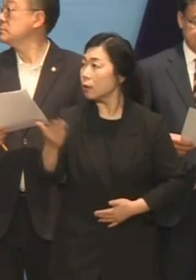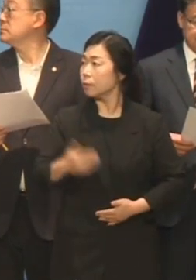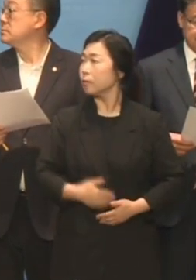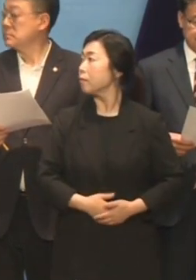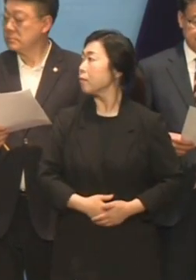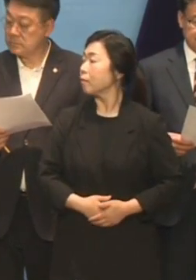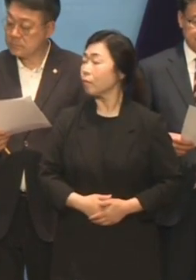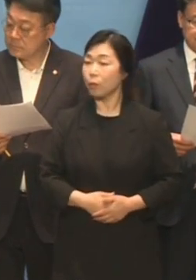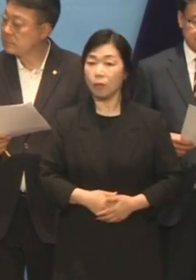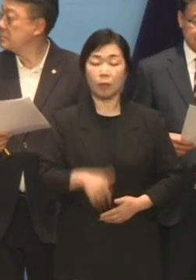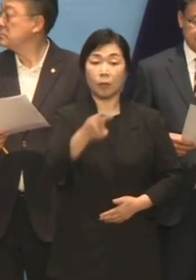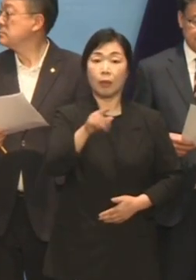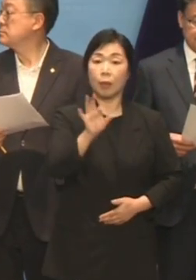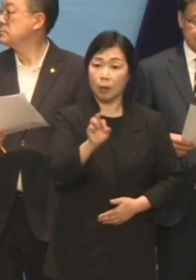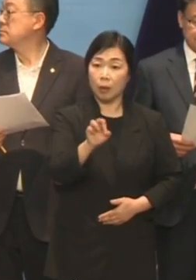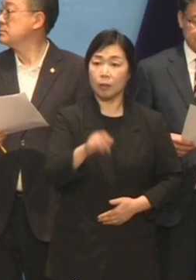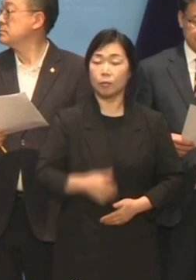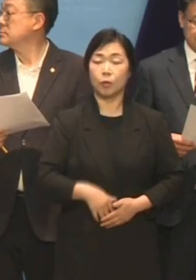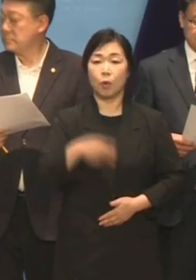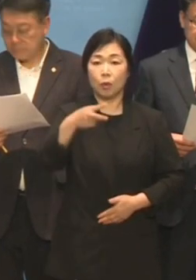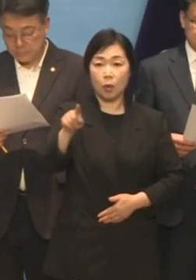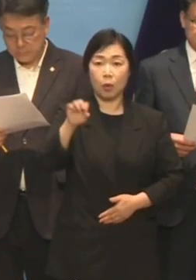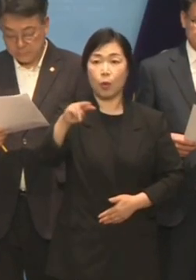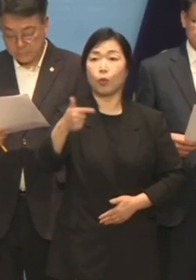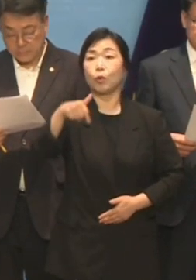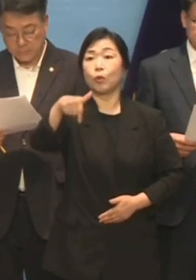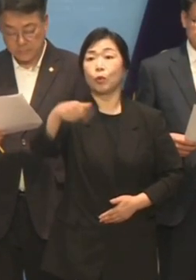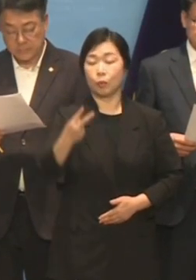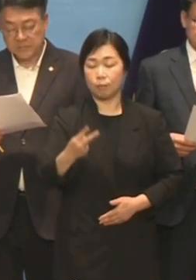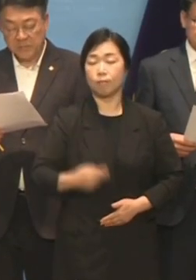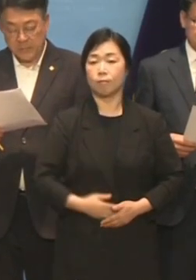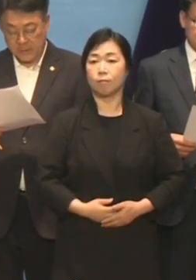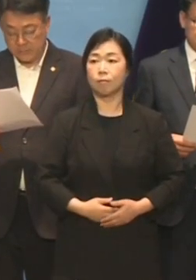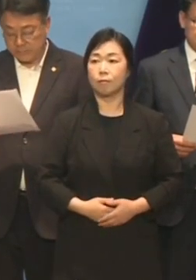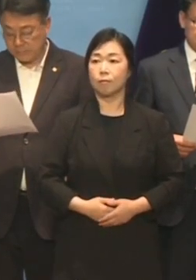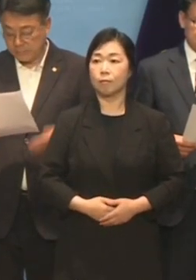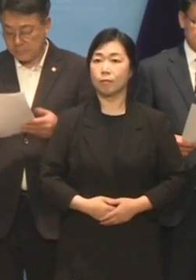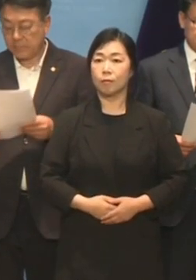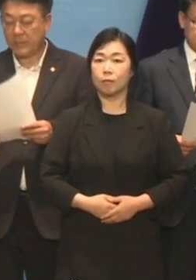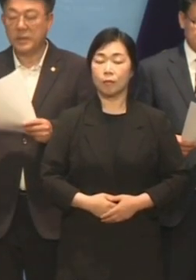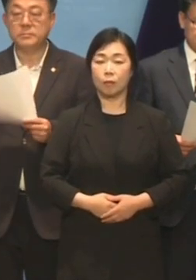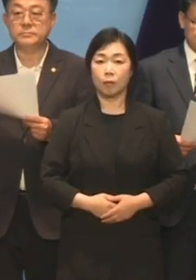계시나요? 강민정 의원님, 서영교 의원님, 예.